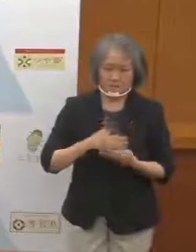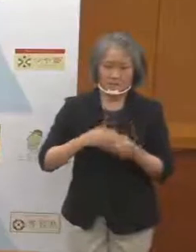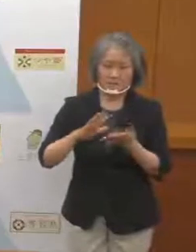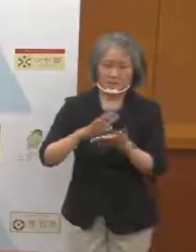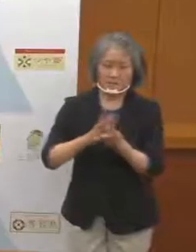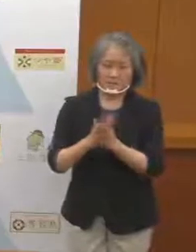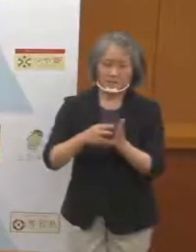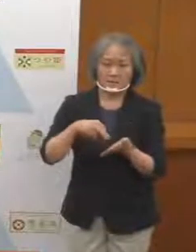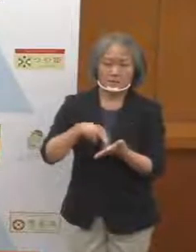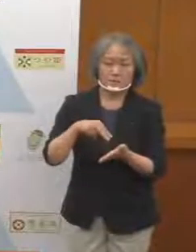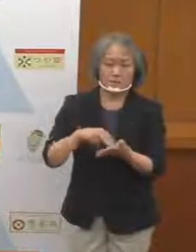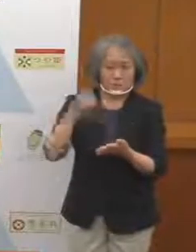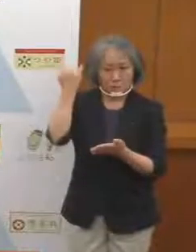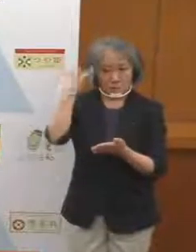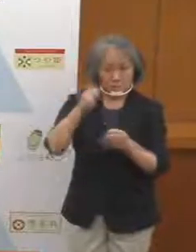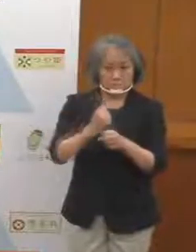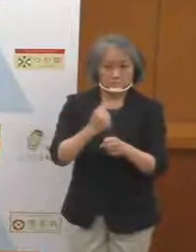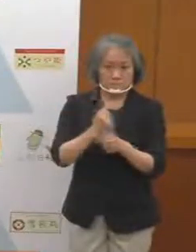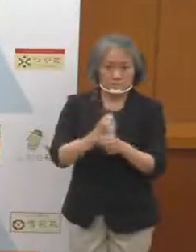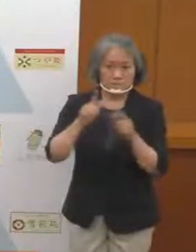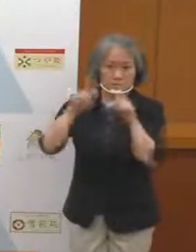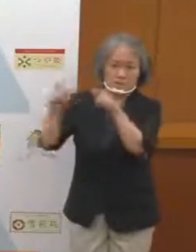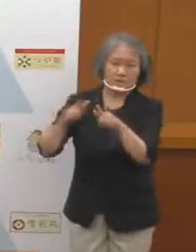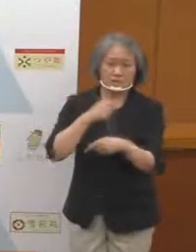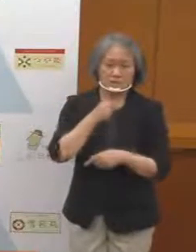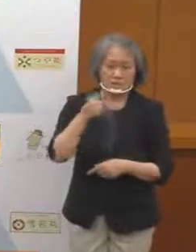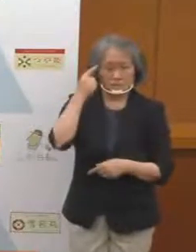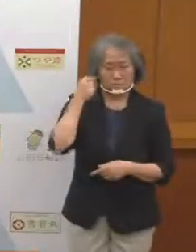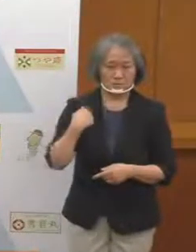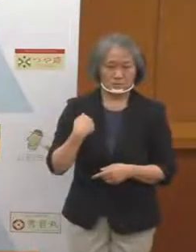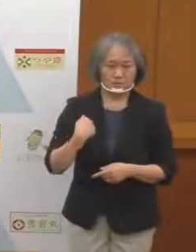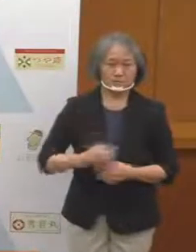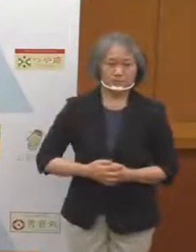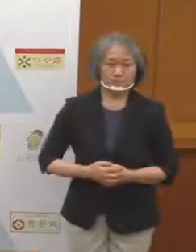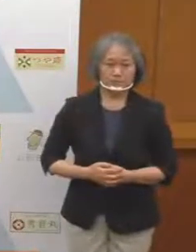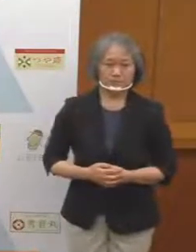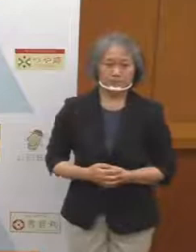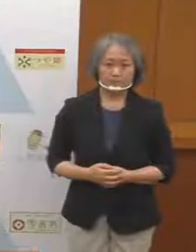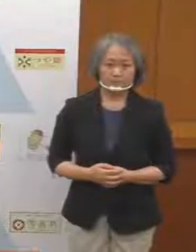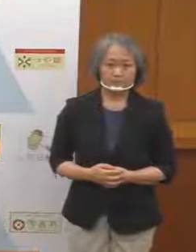県としての意見をお調べていきたいというふうに思っています